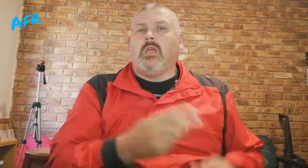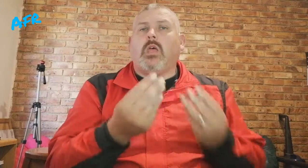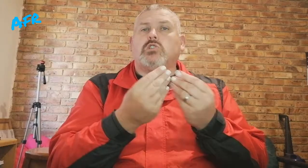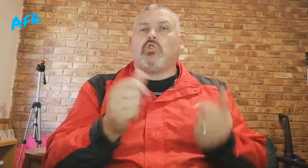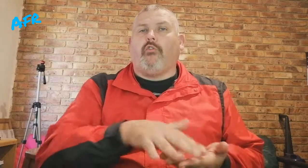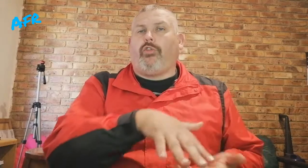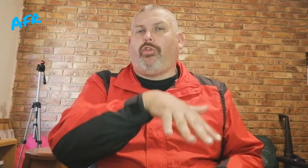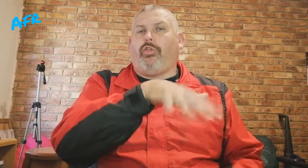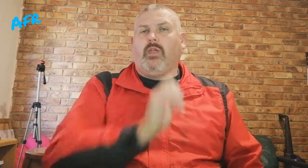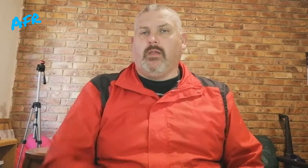stof,